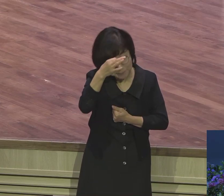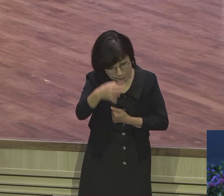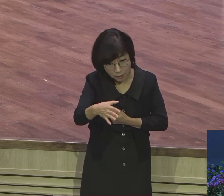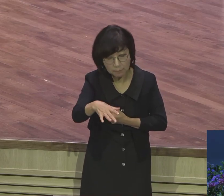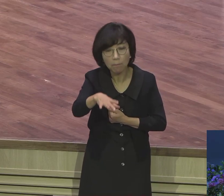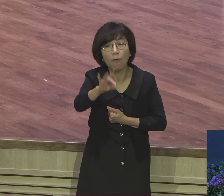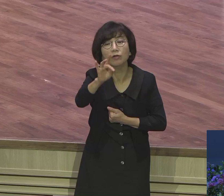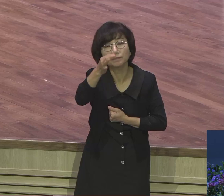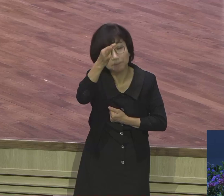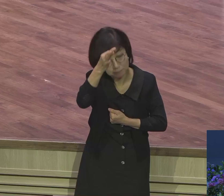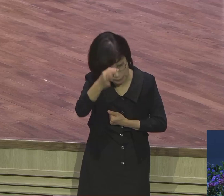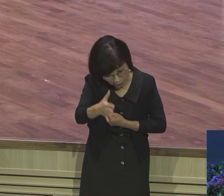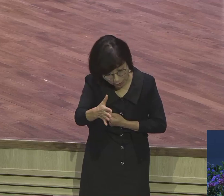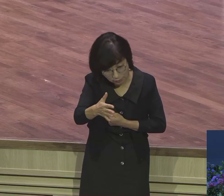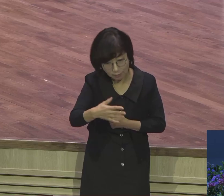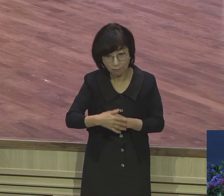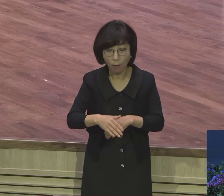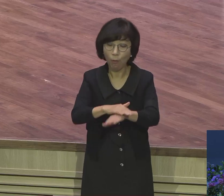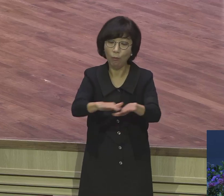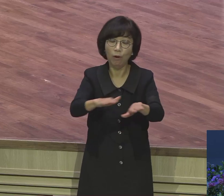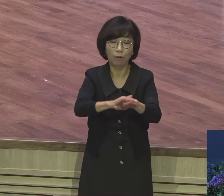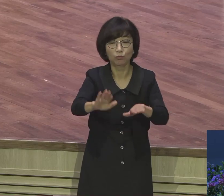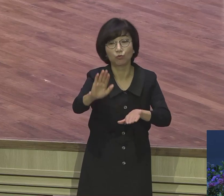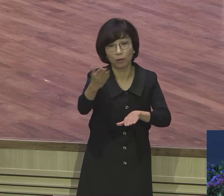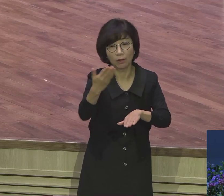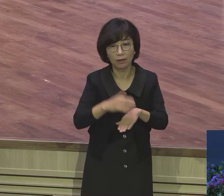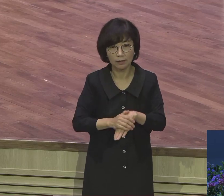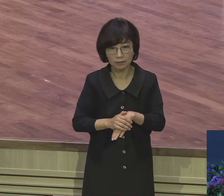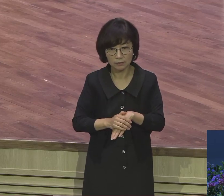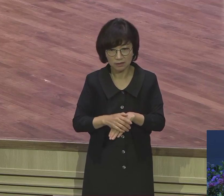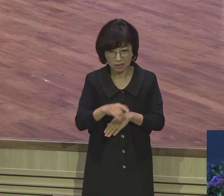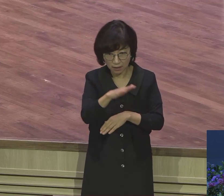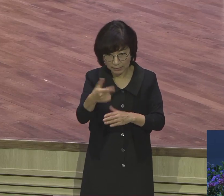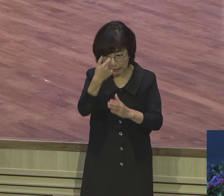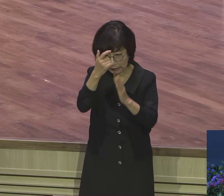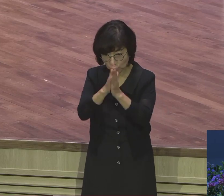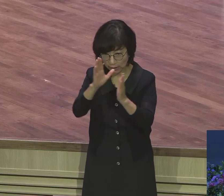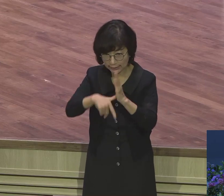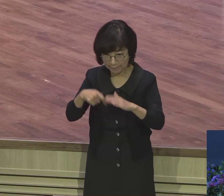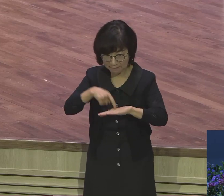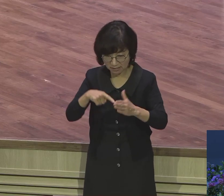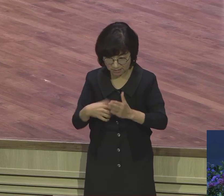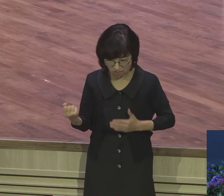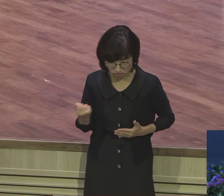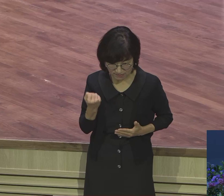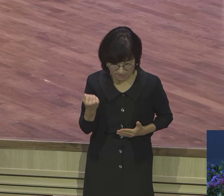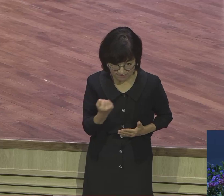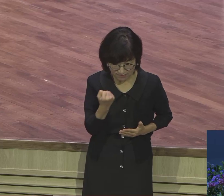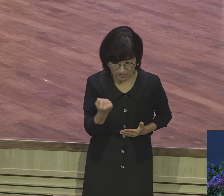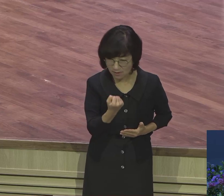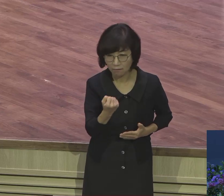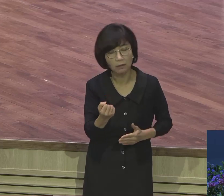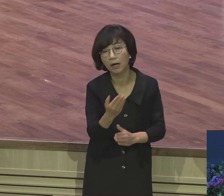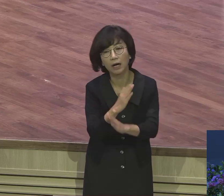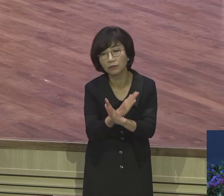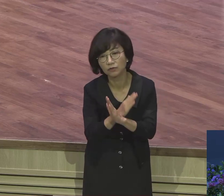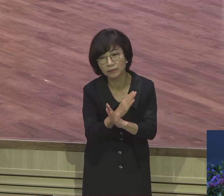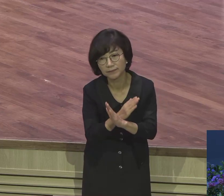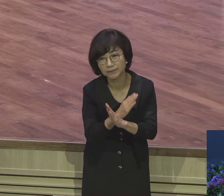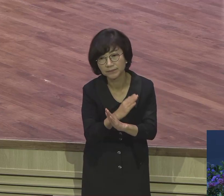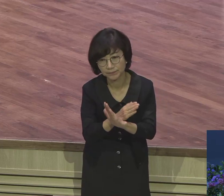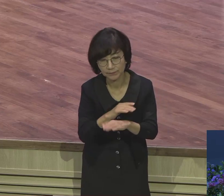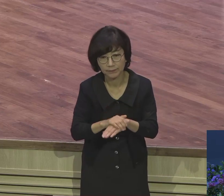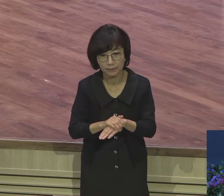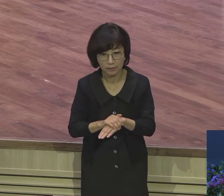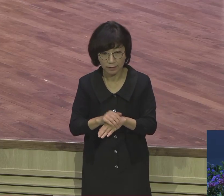지구상에 하나도 걸리면 안 돼요. 아멘 그래서 성경대로 사세요. 성경대로 악에게